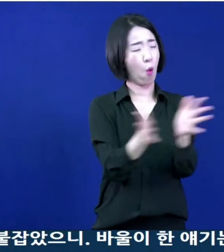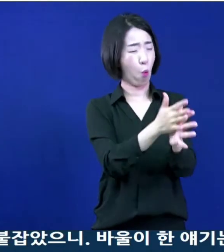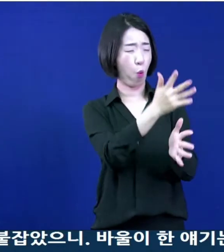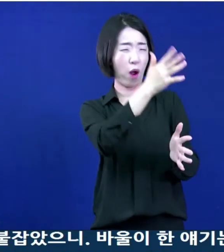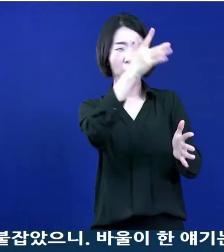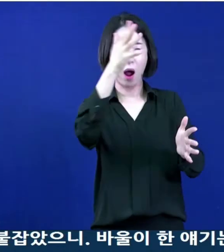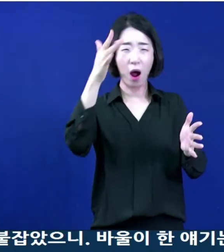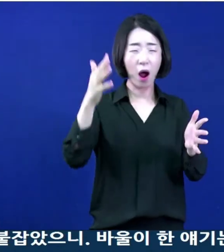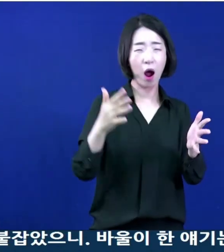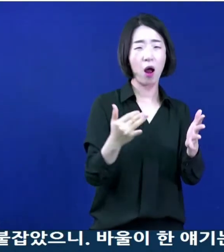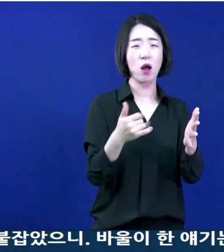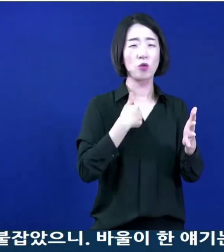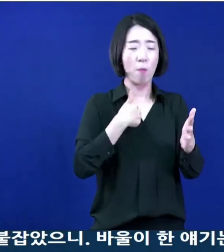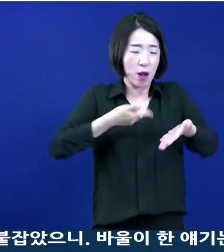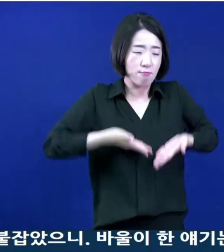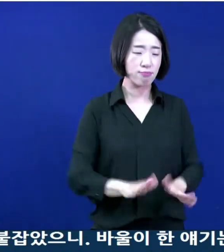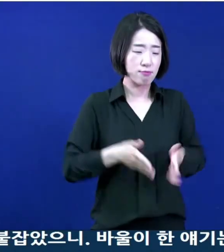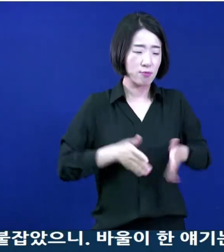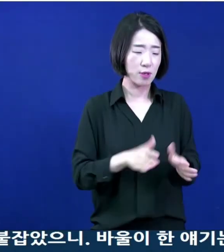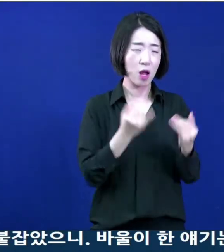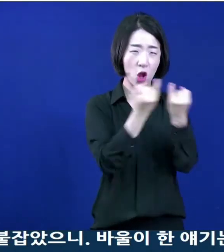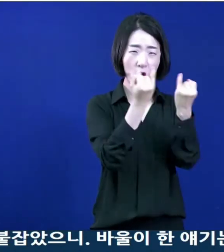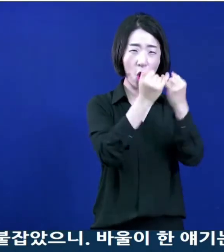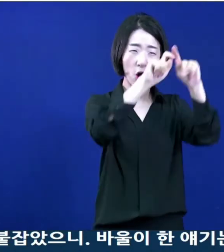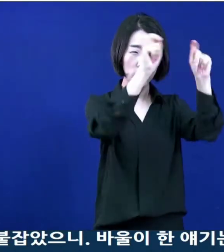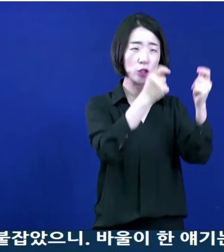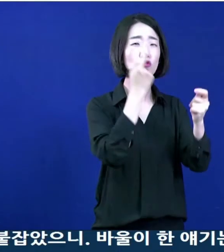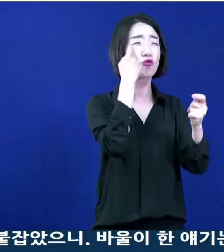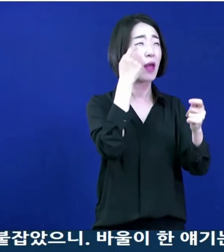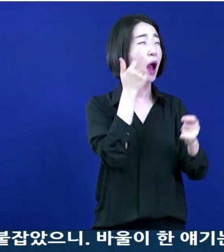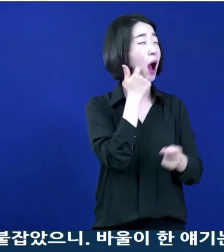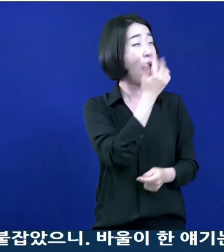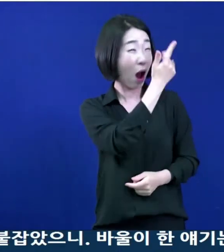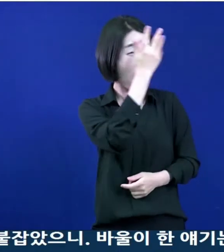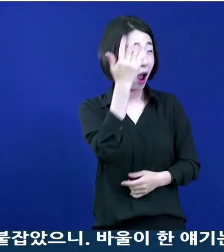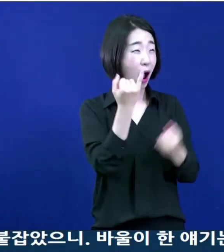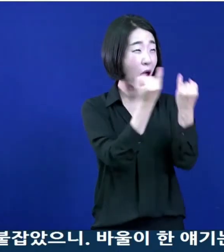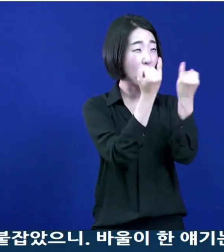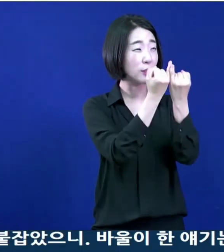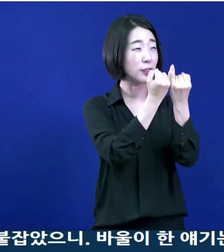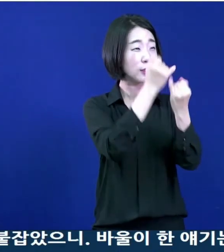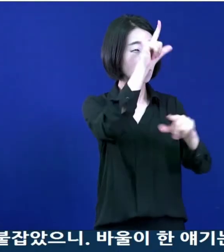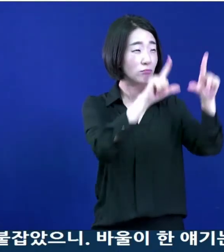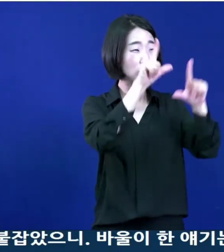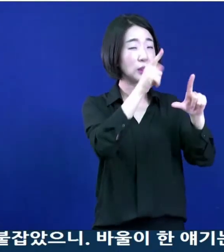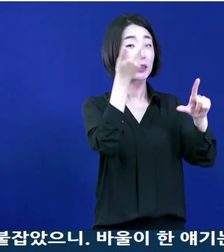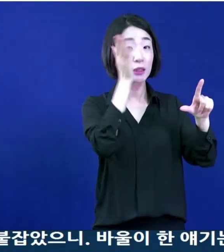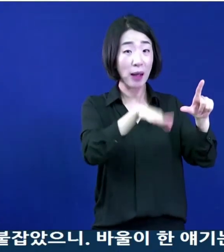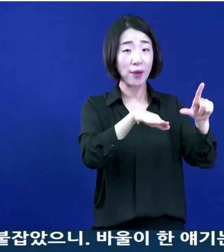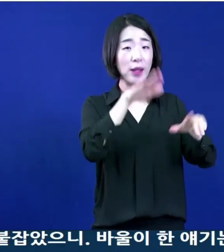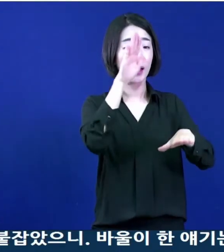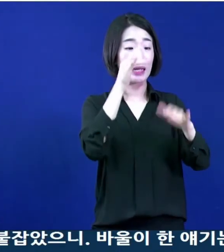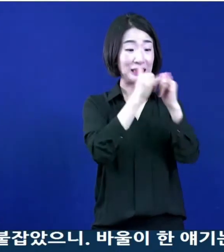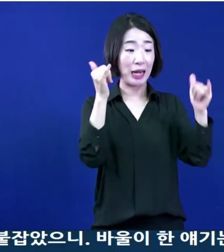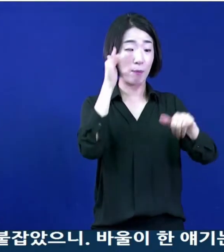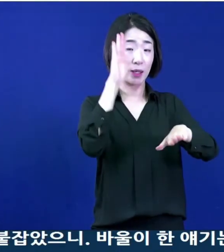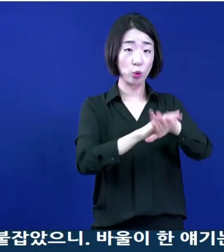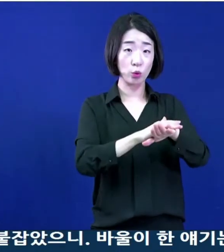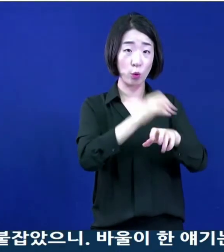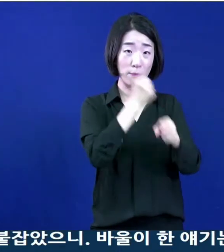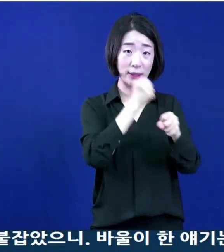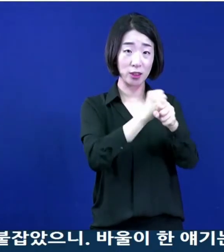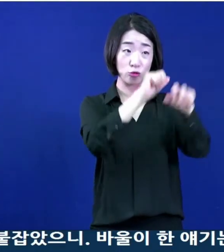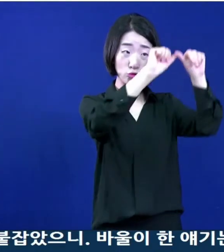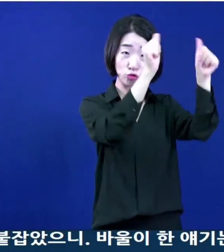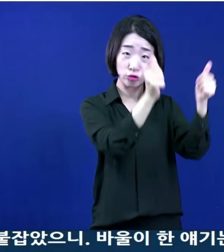줄 것 같은 그런 눈에 아름답고 멋진 것 같지만, 그런 손으로 만든 우상